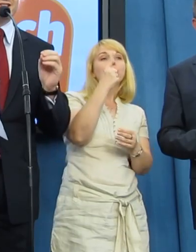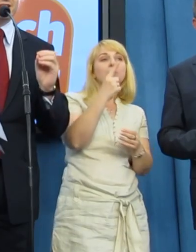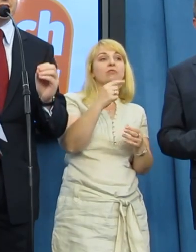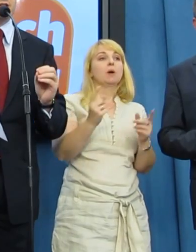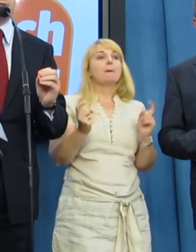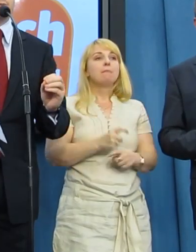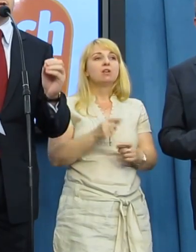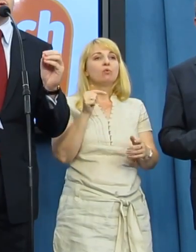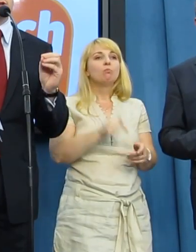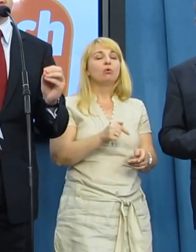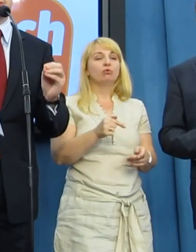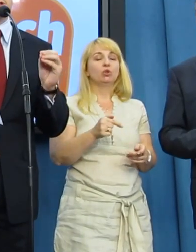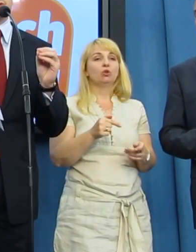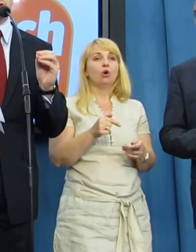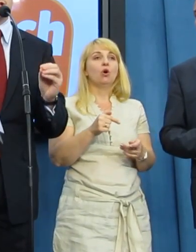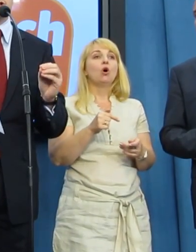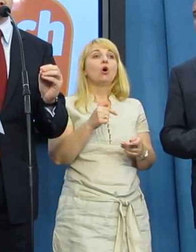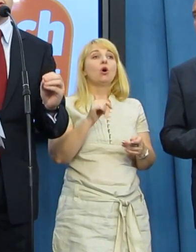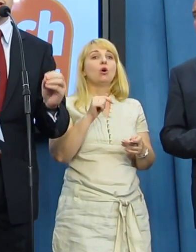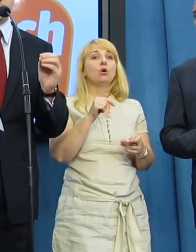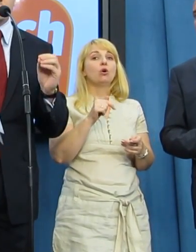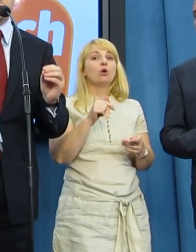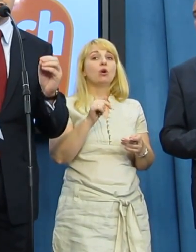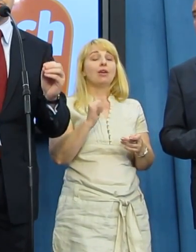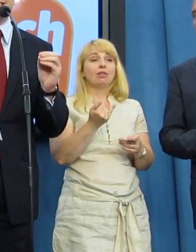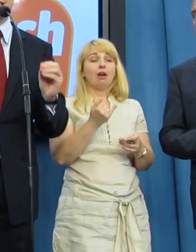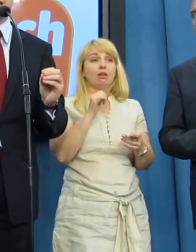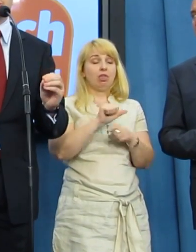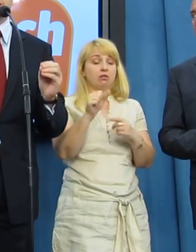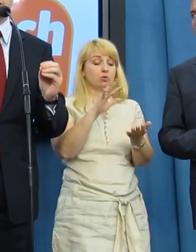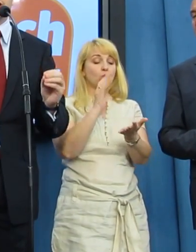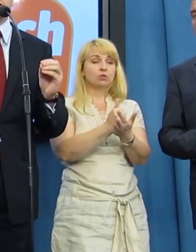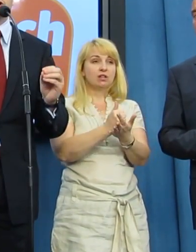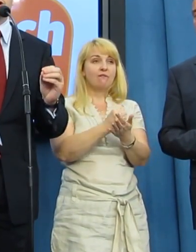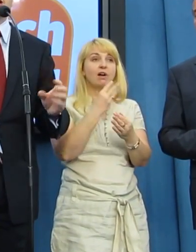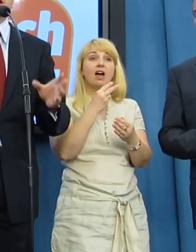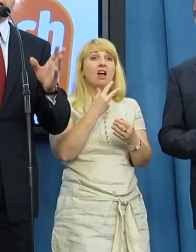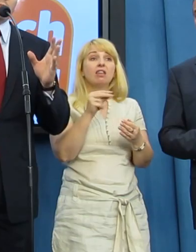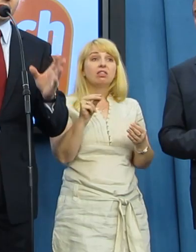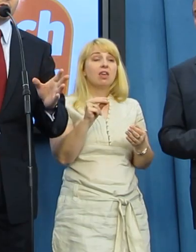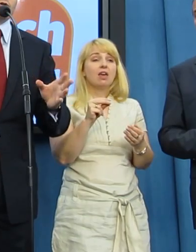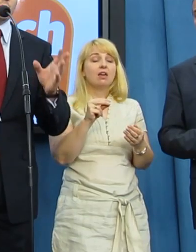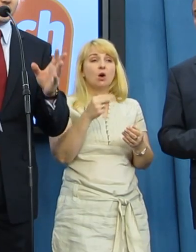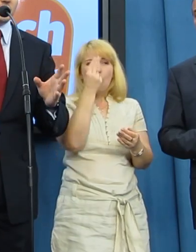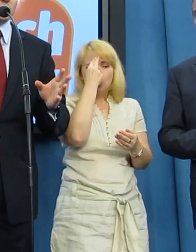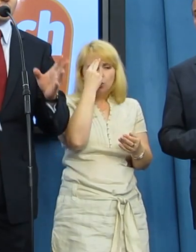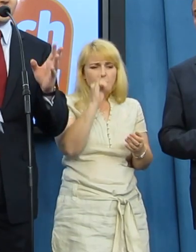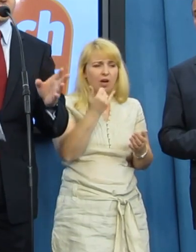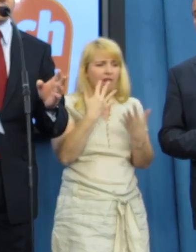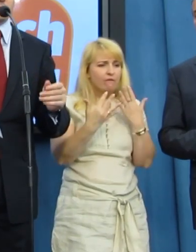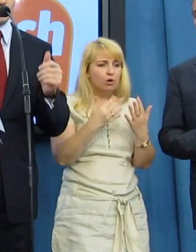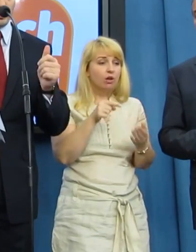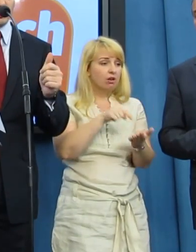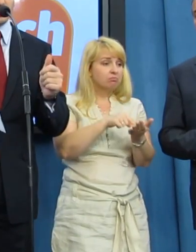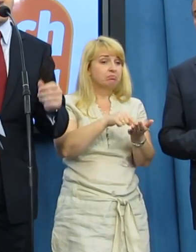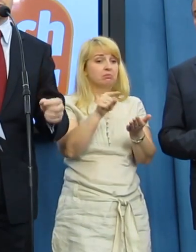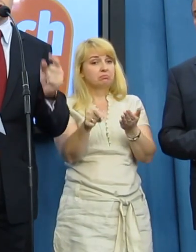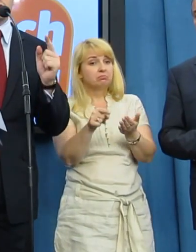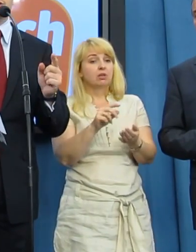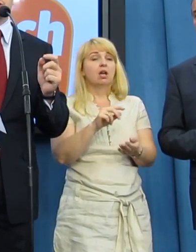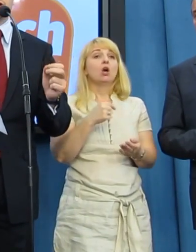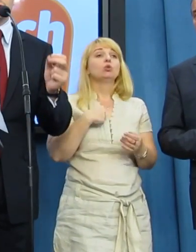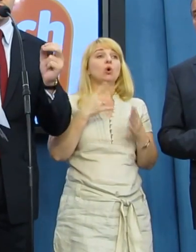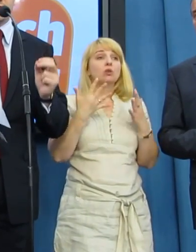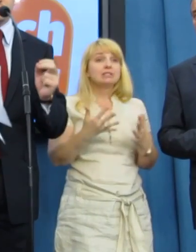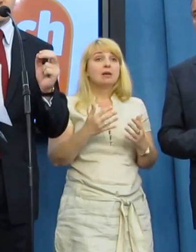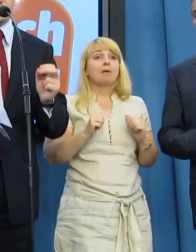powinno bezwzględnie, w przypadku gdy przepisy są dwuznaczne, władza publiczna powinna bezwzględnie interpretować na korzyść petentów, podatników, obywateli, to po pierwsze, oraz po